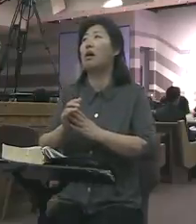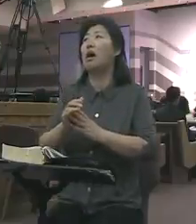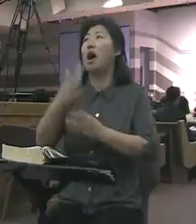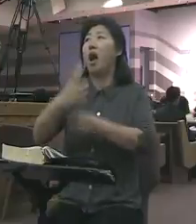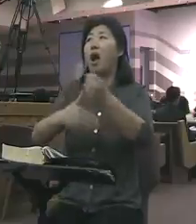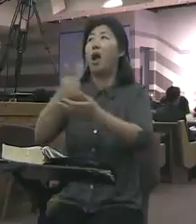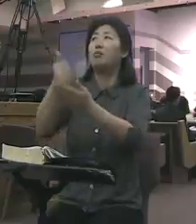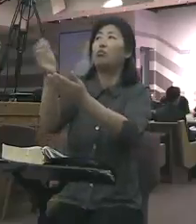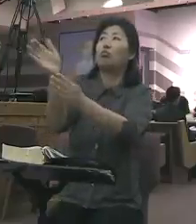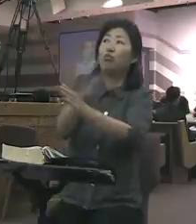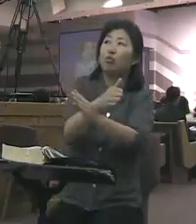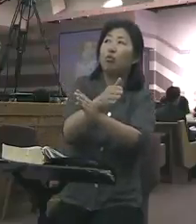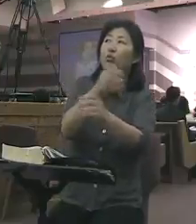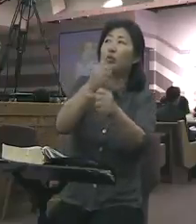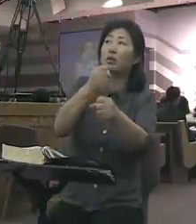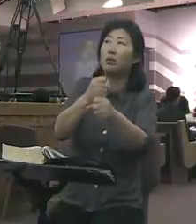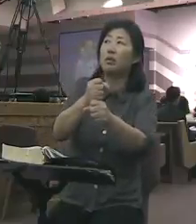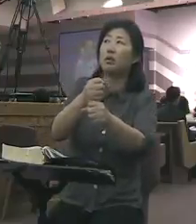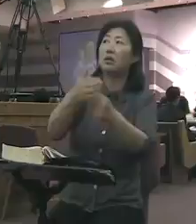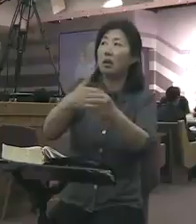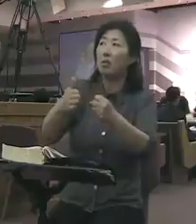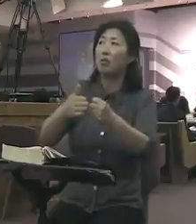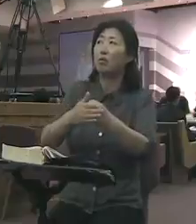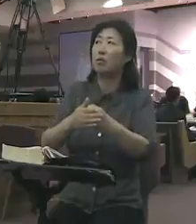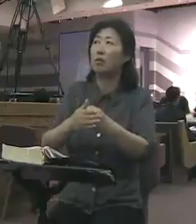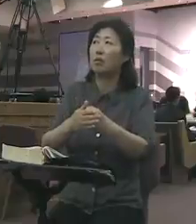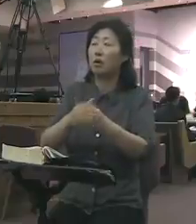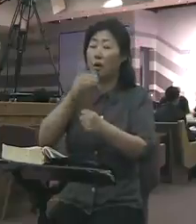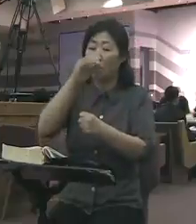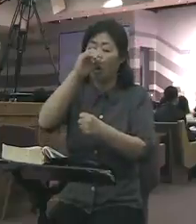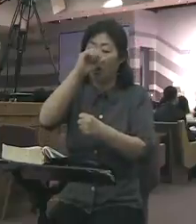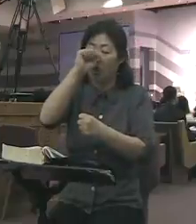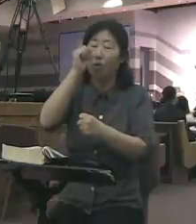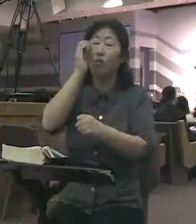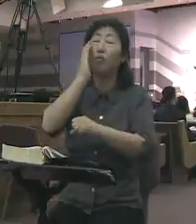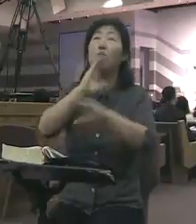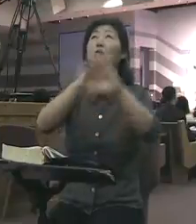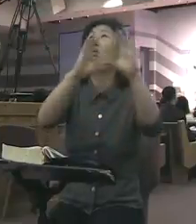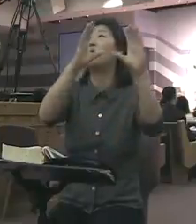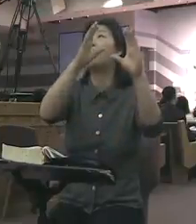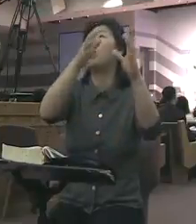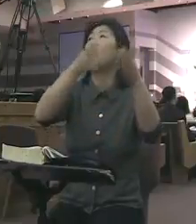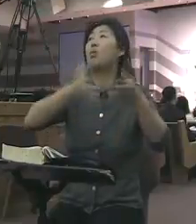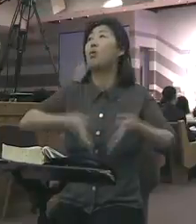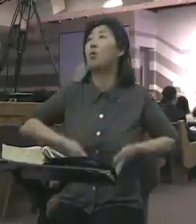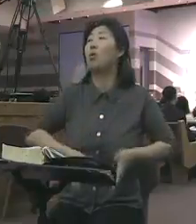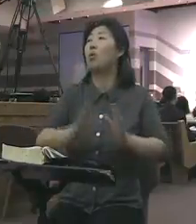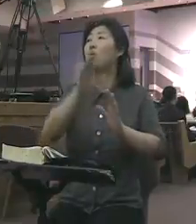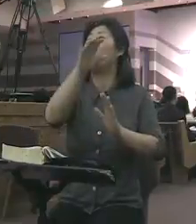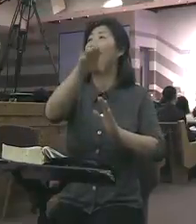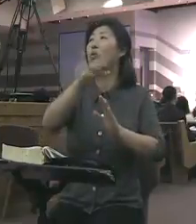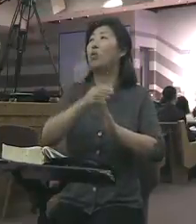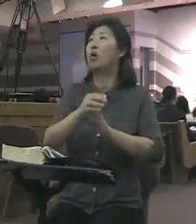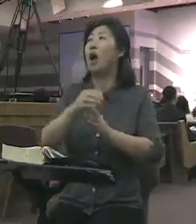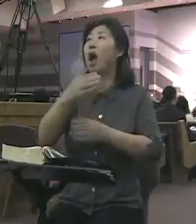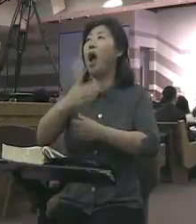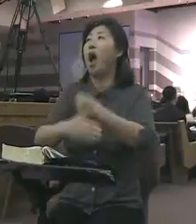때문에 우리의 근본적인 궁극적인 본향은 하나님의 품이 아닙니까? 하나님의 품인